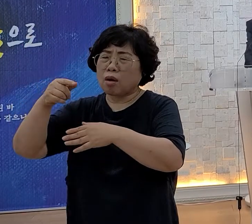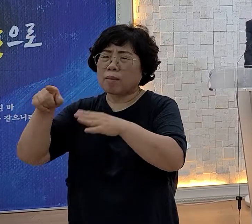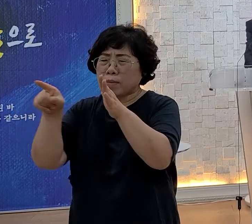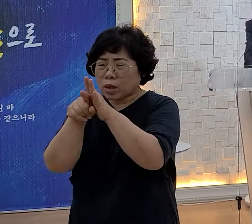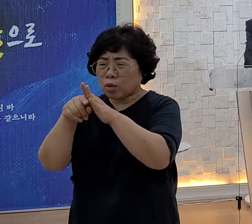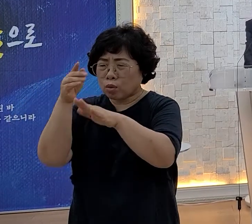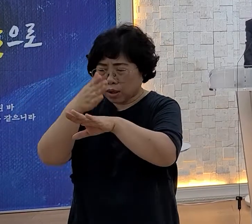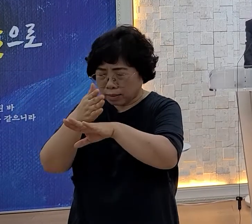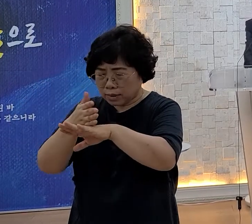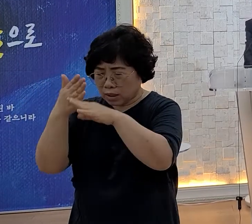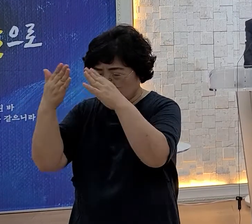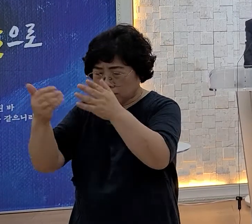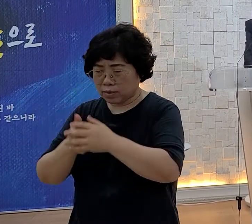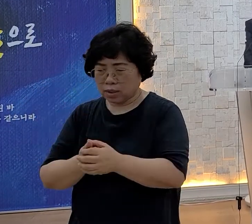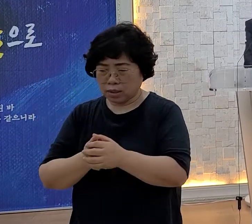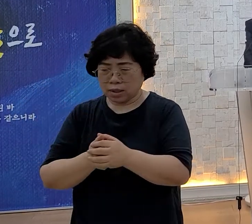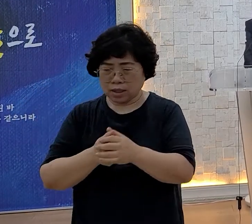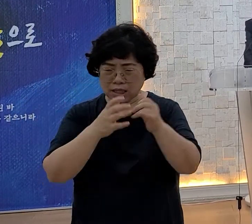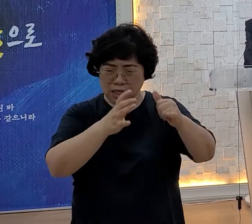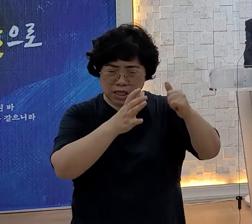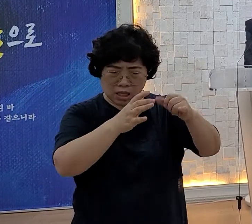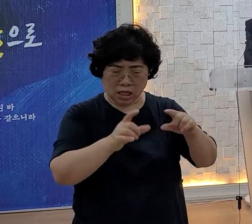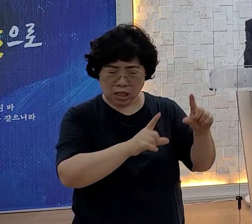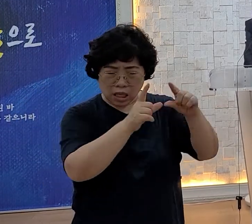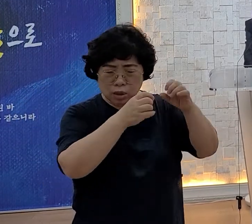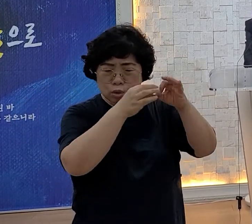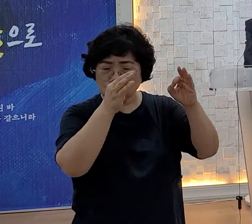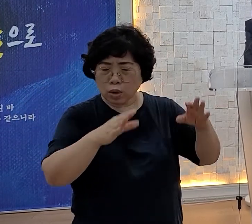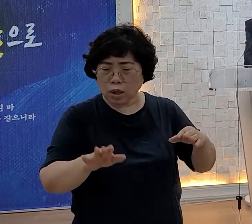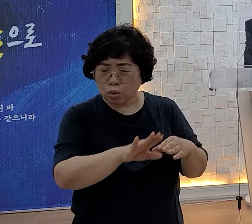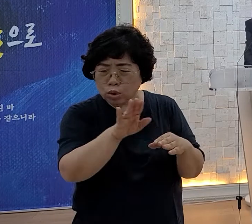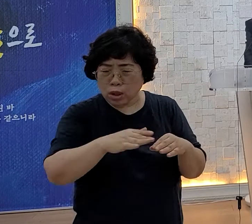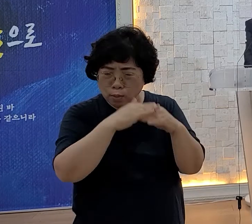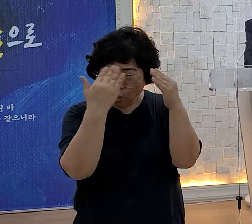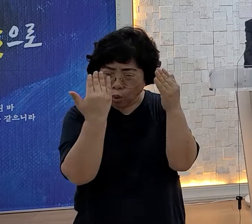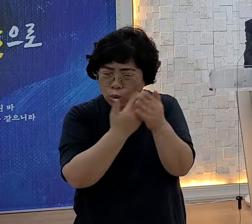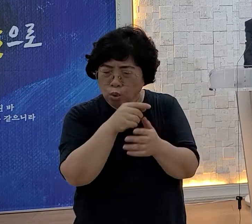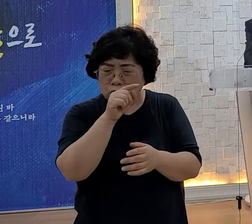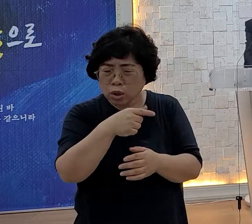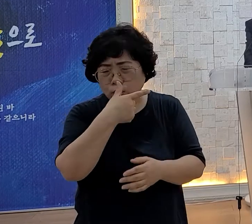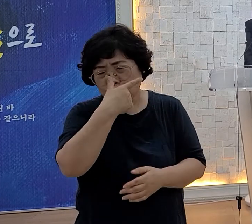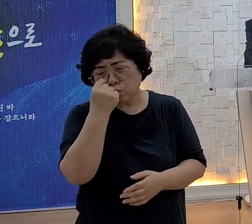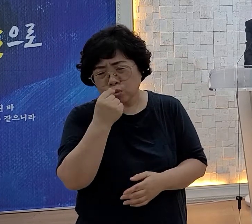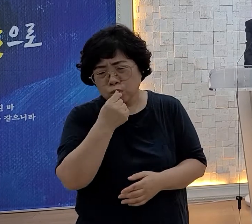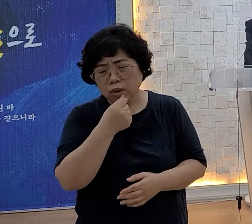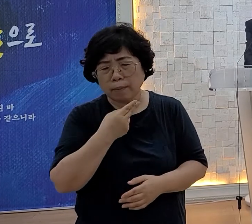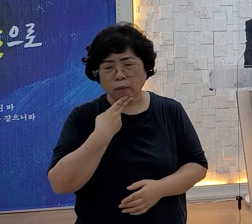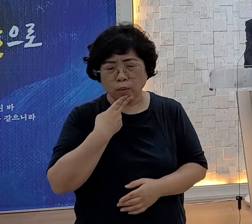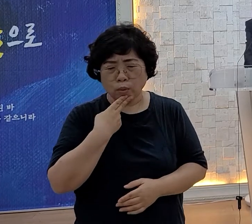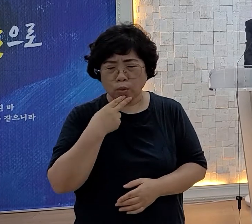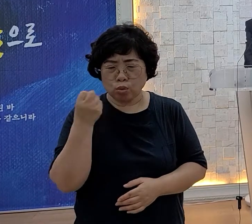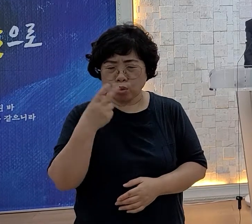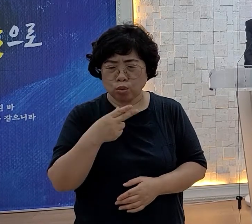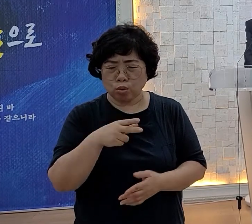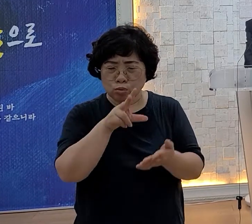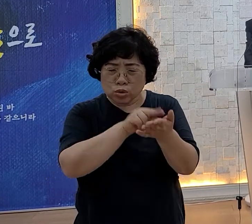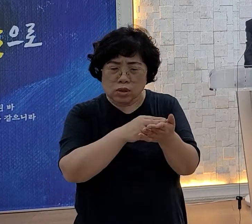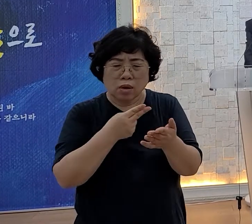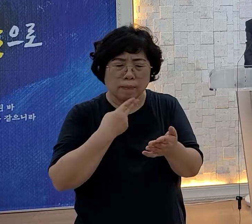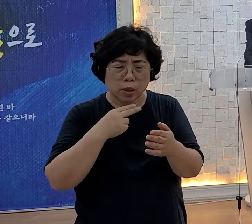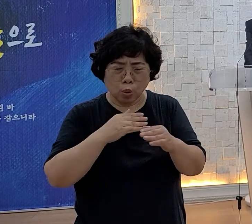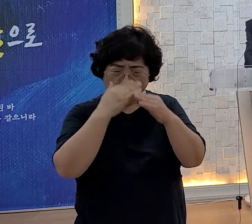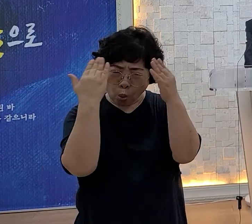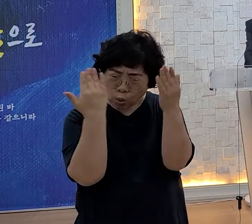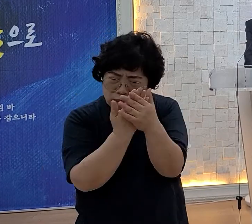감사드립니다. 이 땅에 사는 동안 우리에게 모든 것이 부족함이 없고 그 어떤 문제도 없는 그런